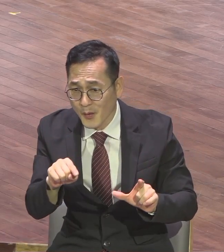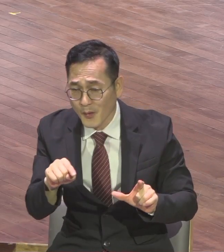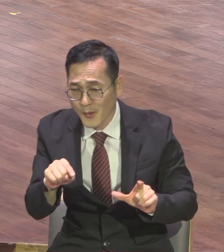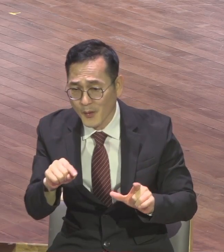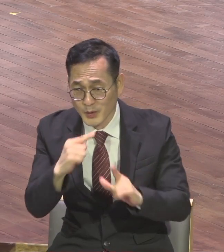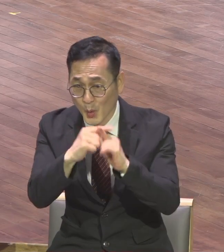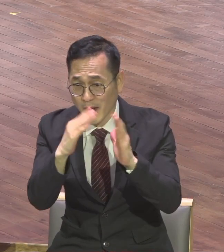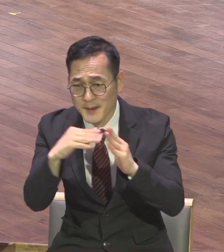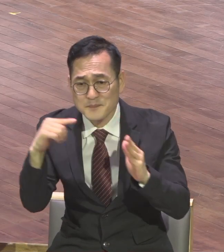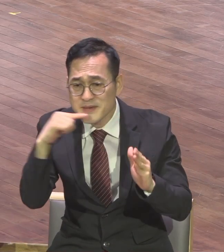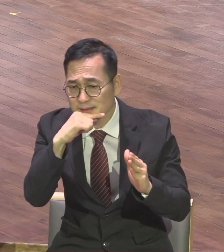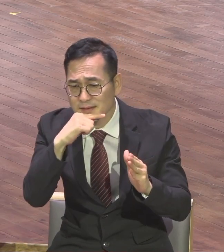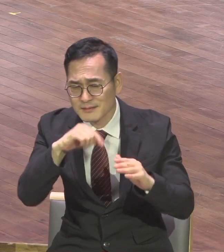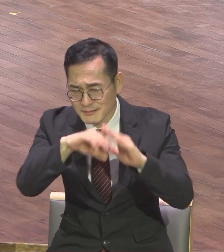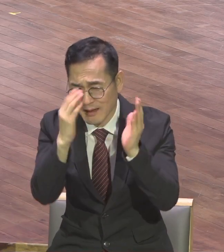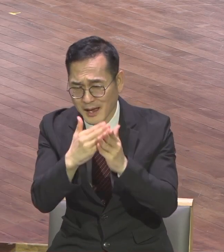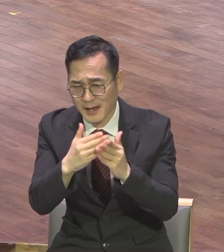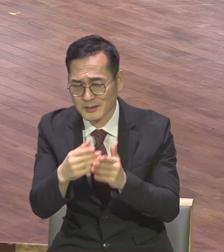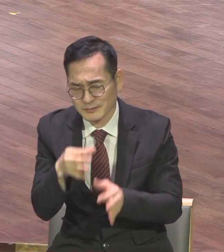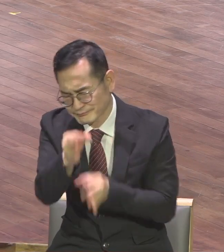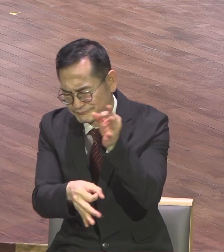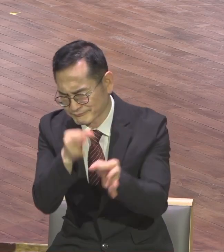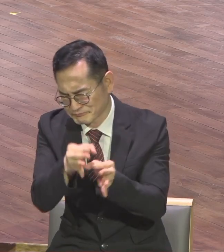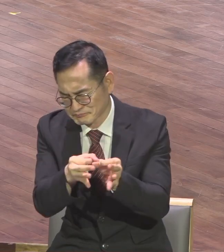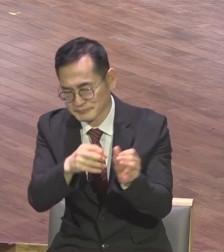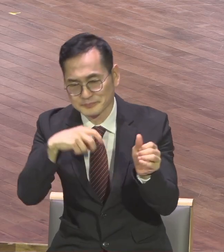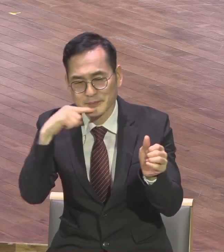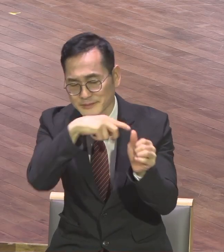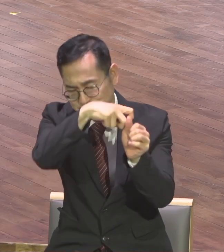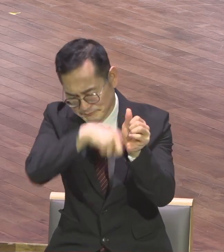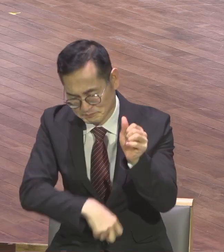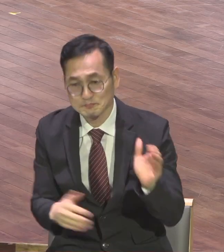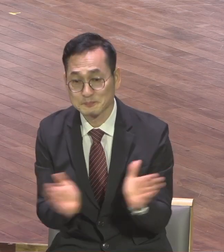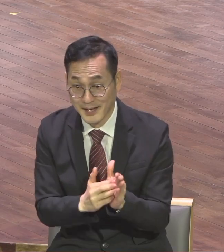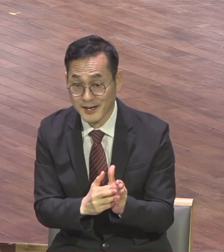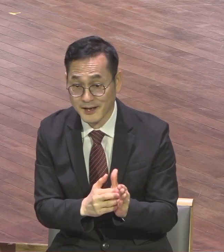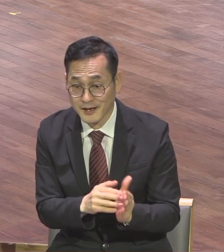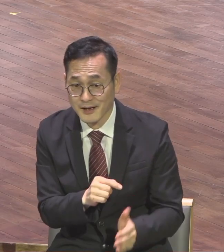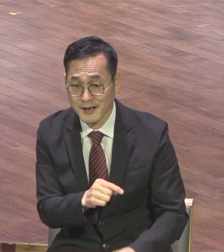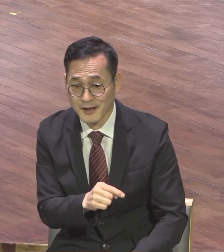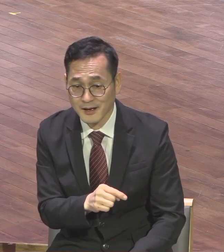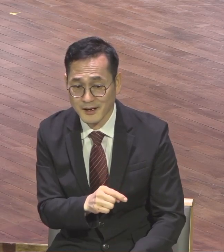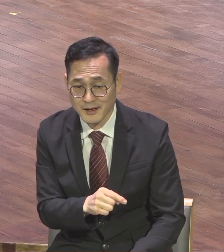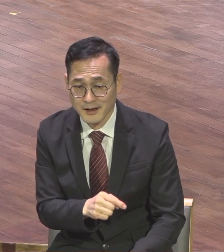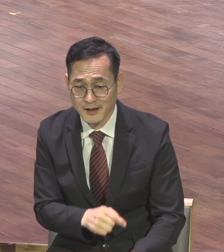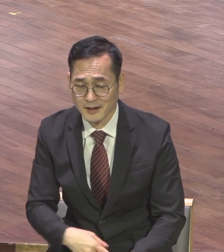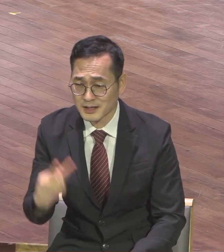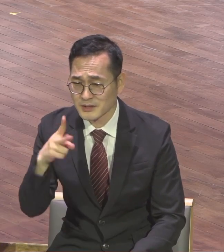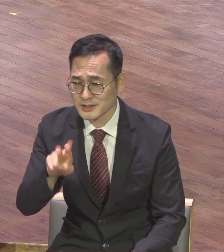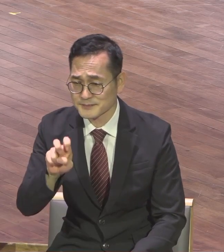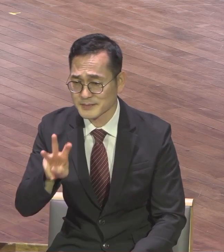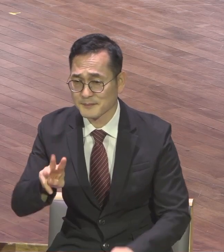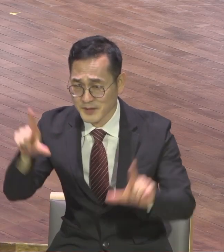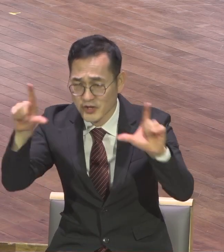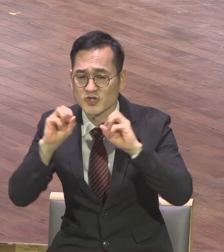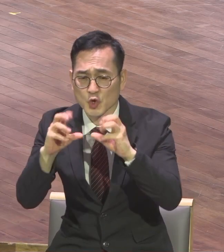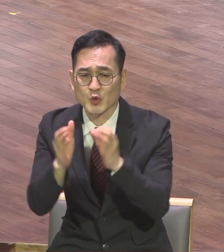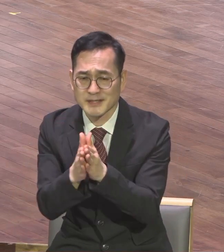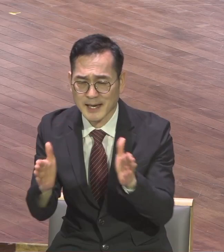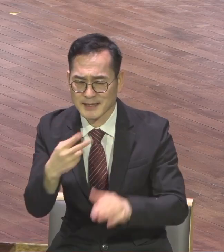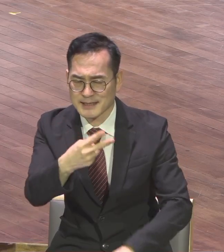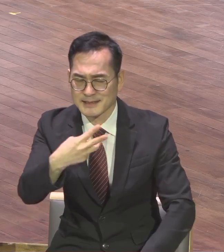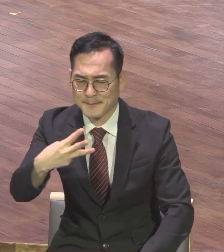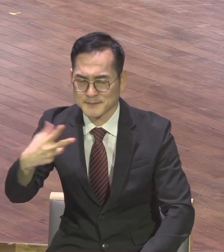힘을 합쳐서 본당 헌당의 원년이었습니다. 이제 2023년